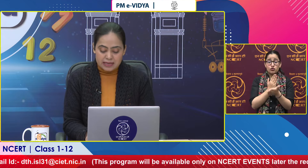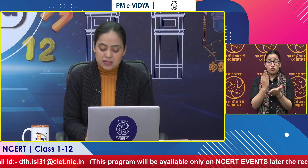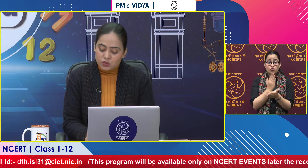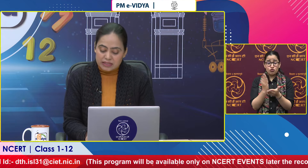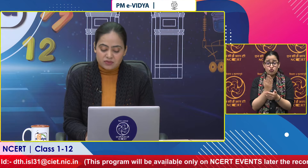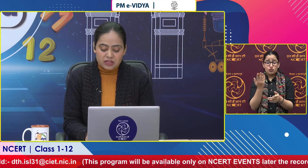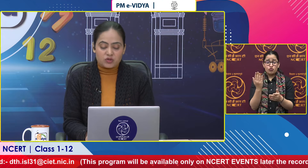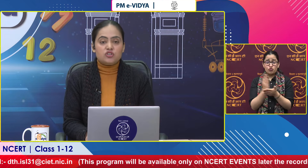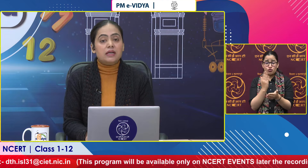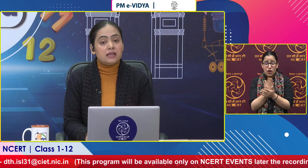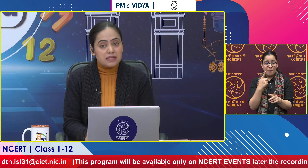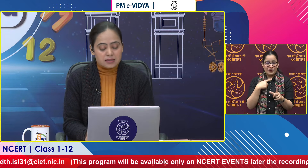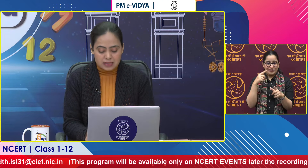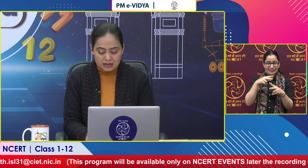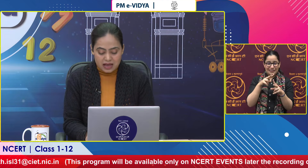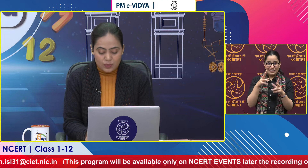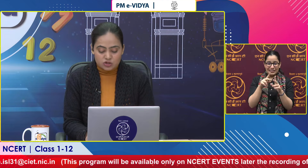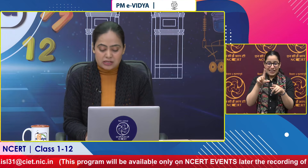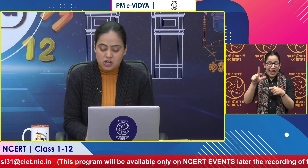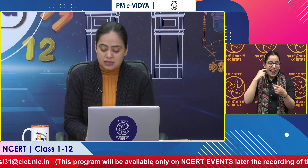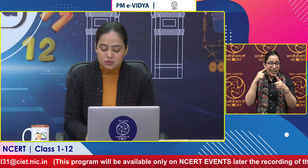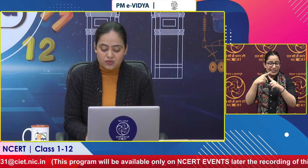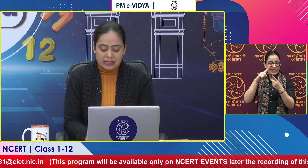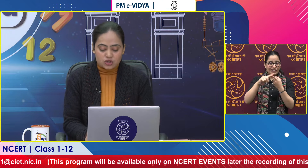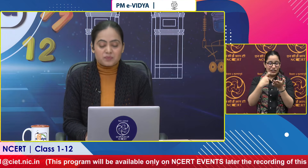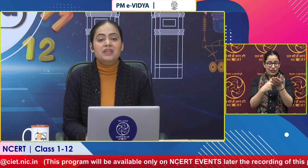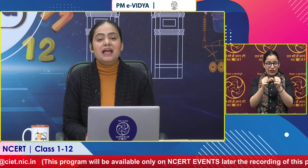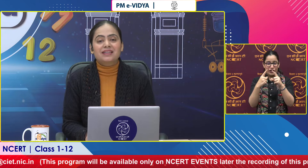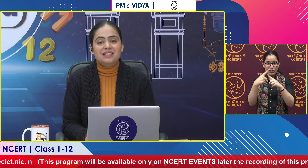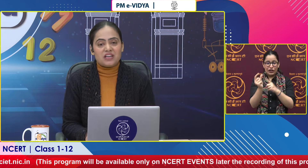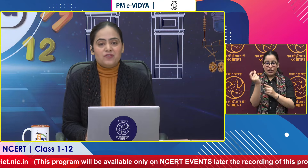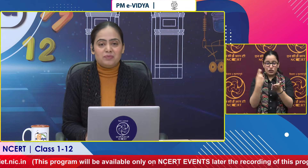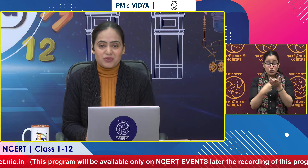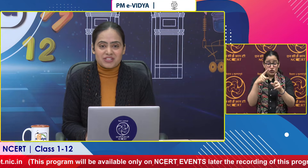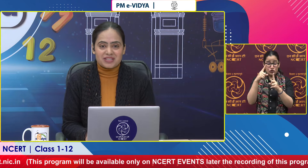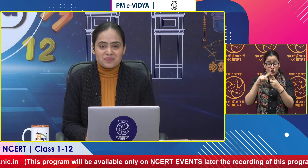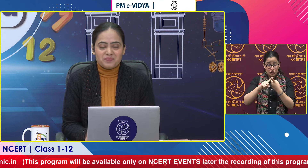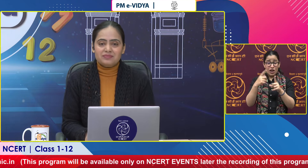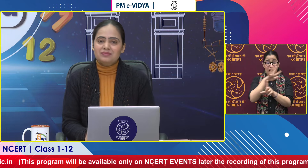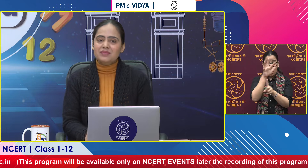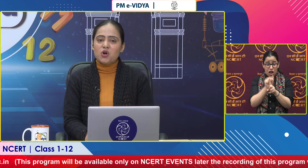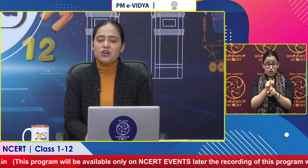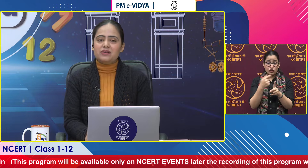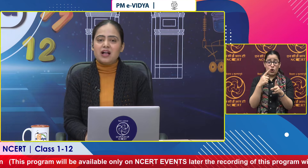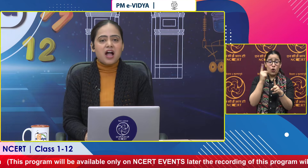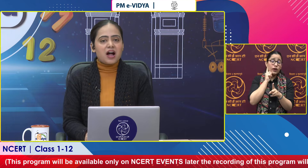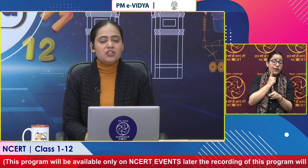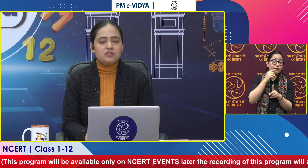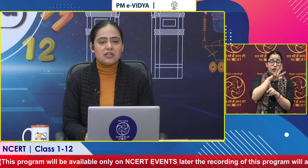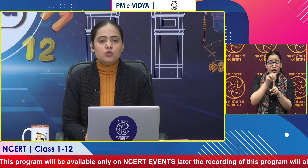as Creative Literature in Indian Sign Language and Concept of Culture and the Deaf Communities. और आज डे 2